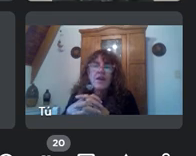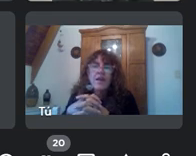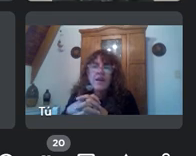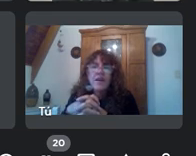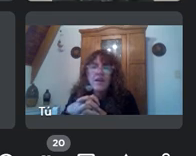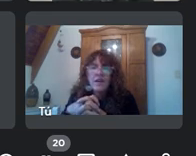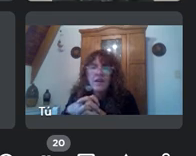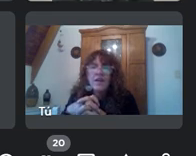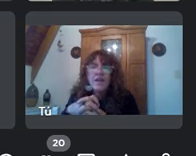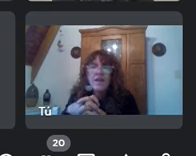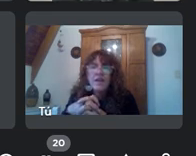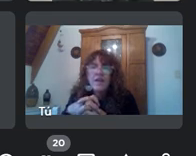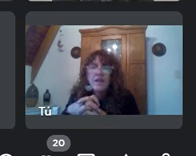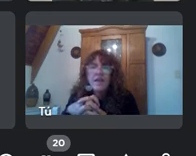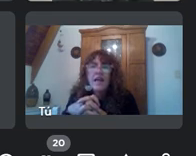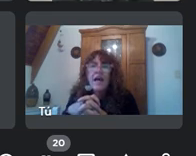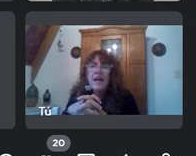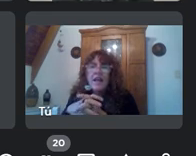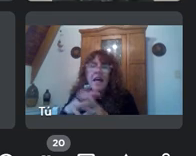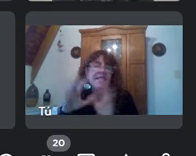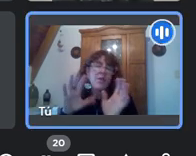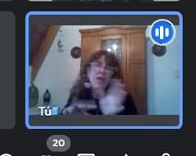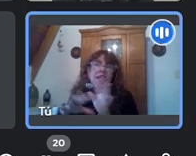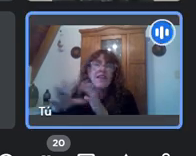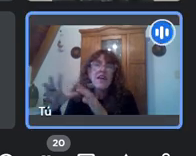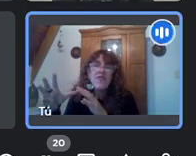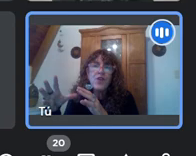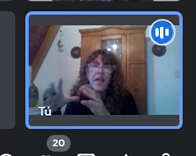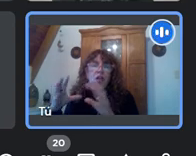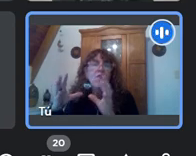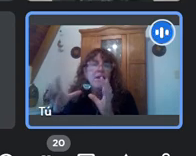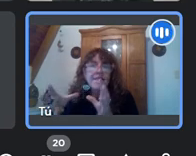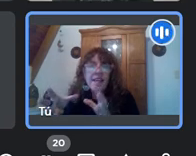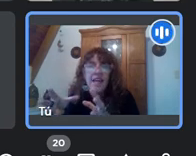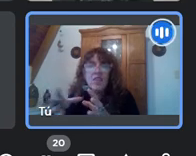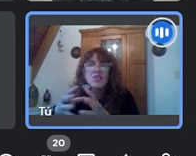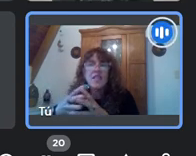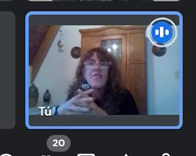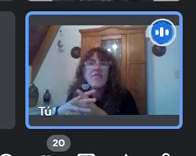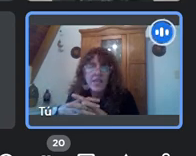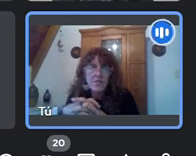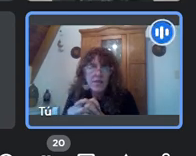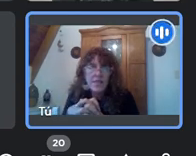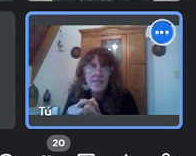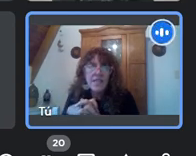Garantizar, ¿no? Asegurar es. Asegurar quedaría fuera, lo que va encerrado sería